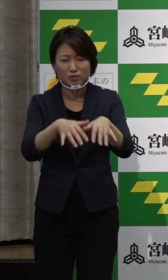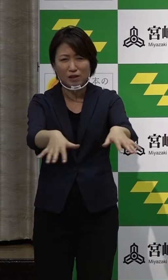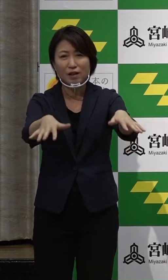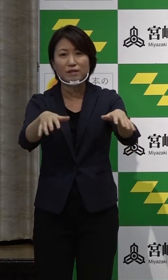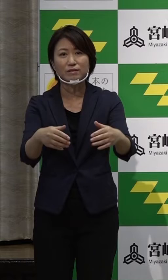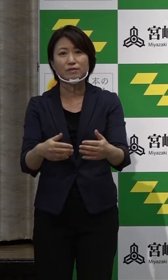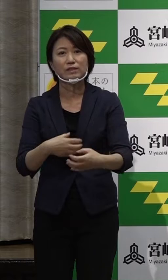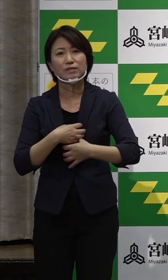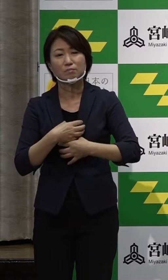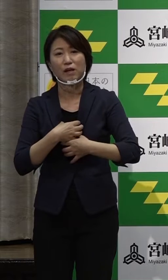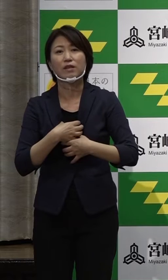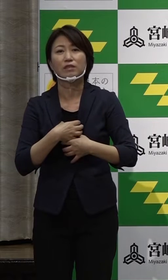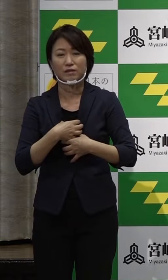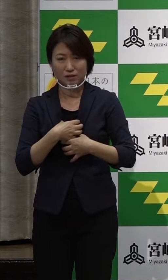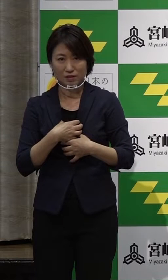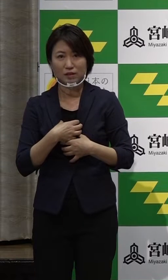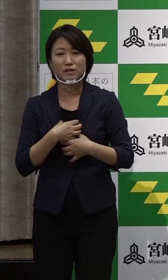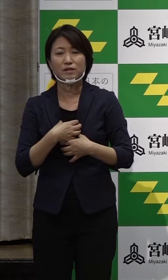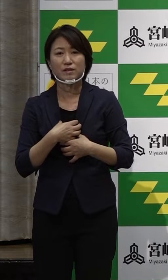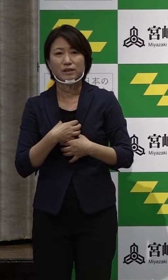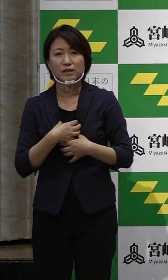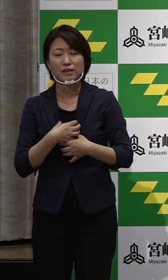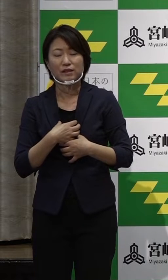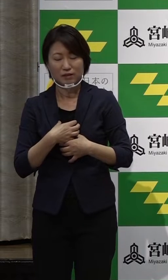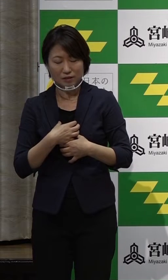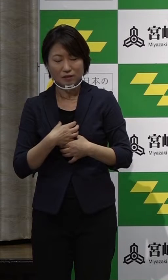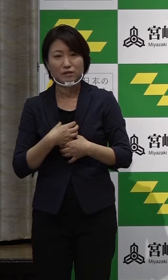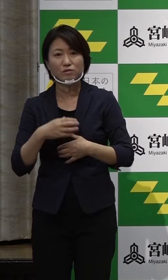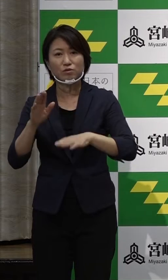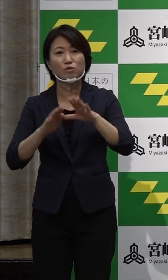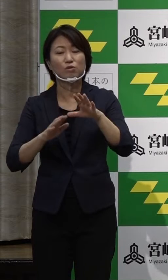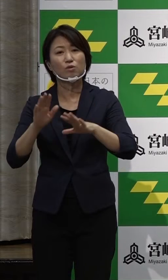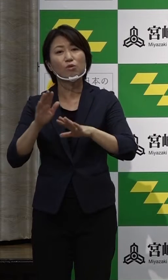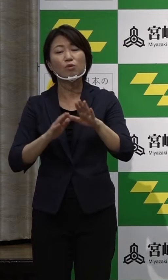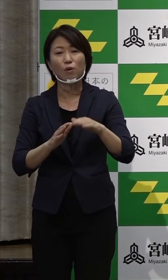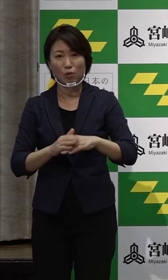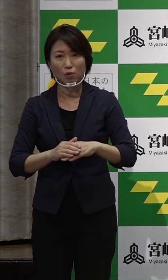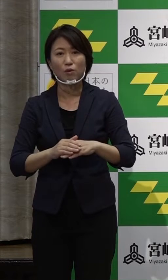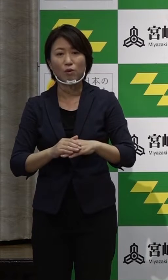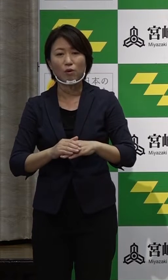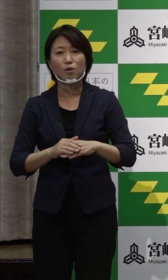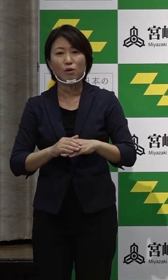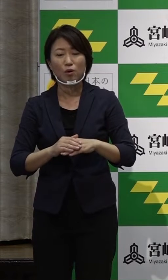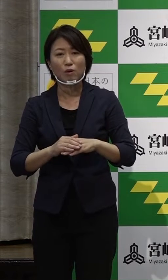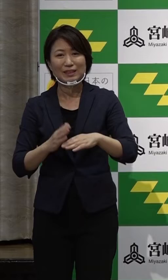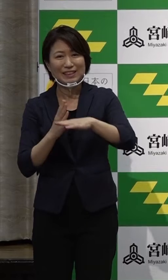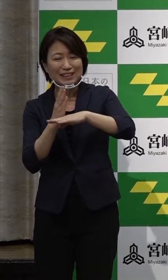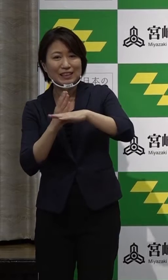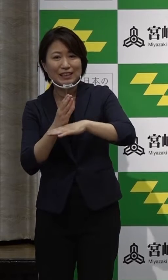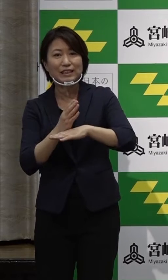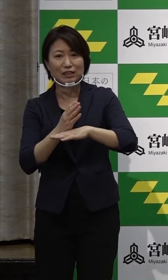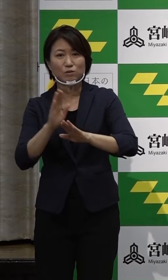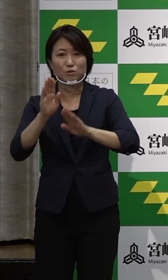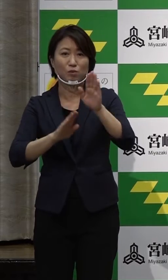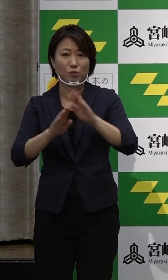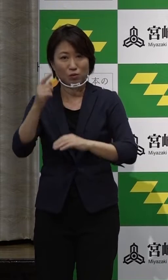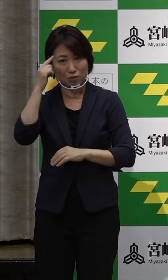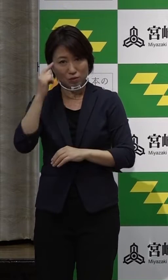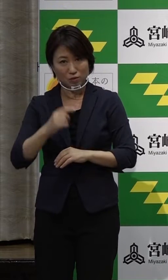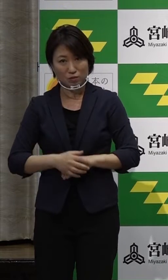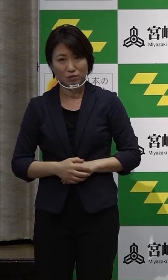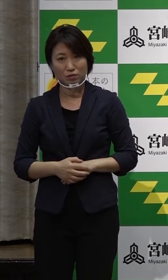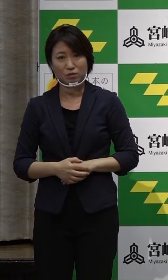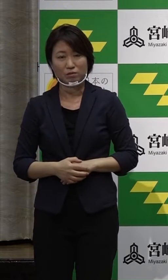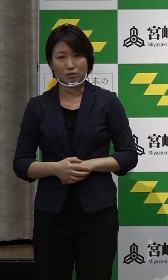りかねないという、大変厳しい状況を、感染急拡大の瀬戸際にあるという認識であります